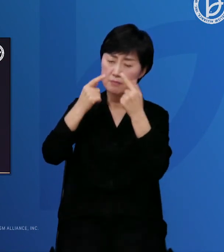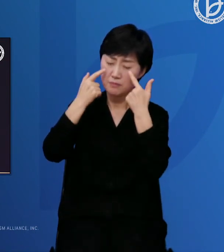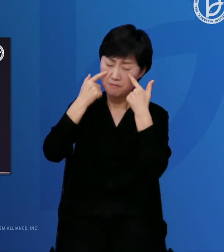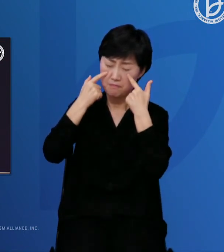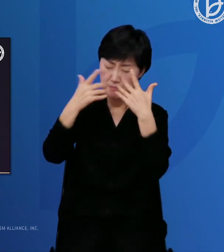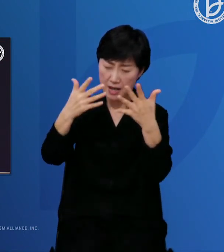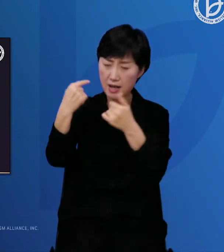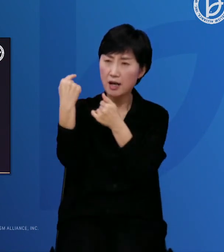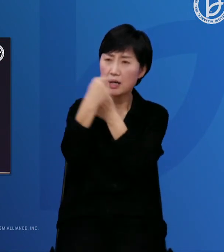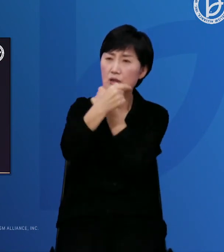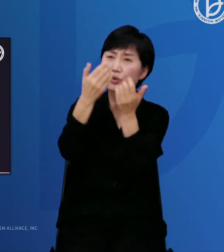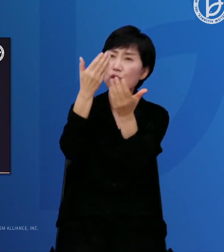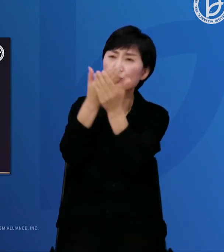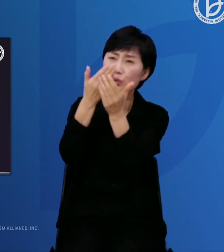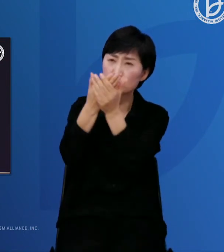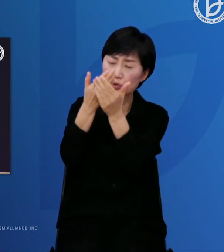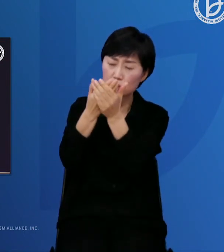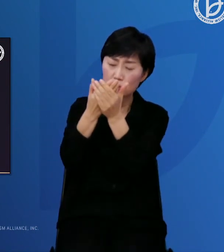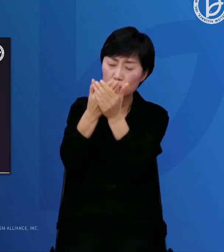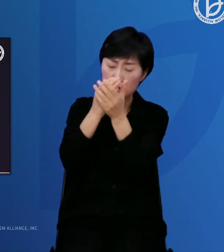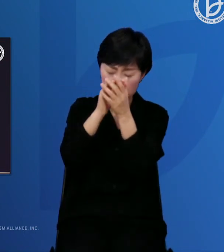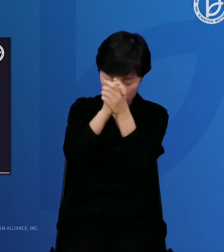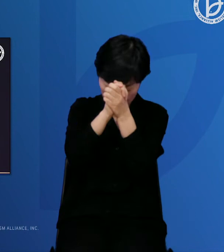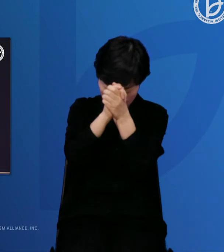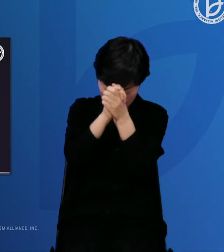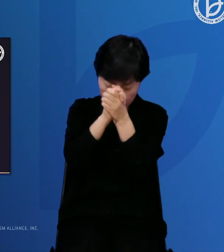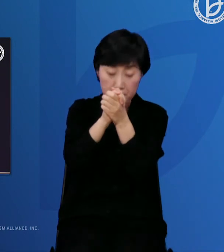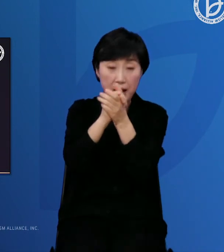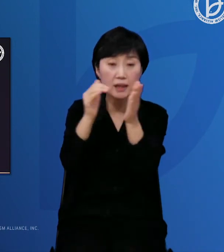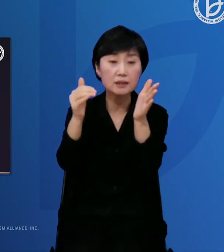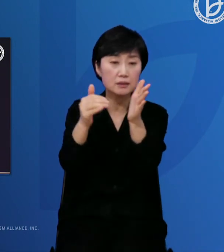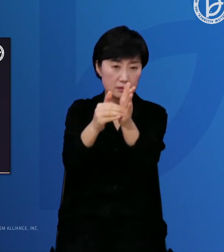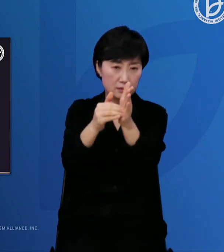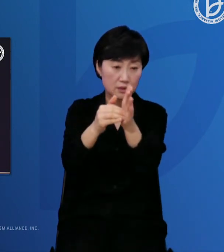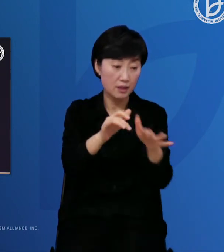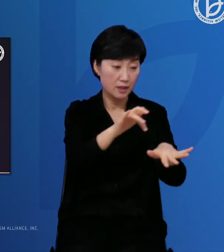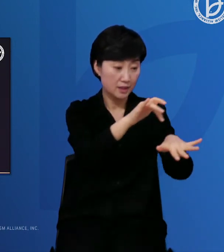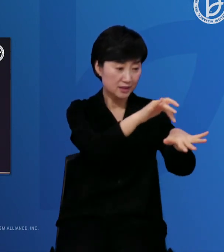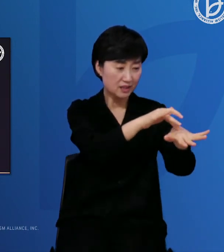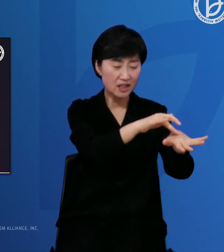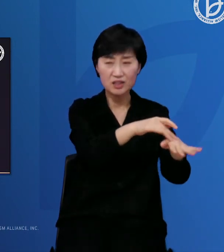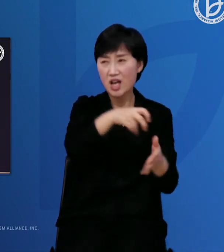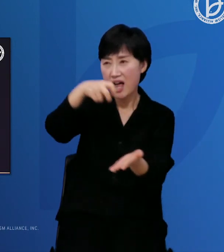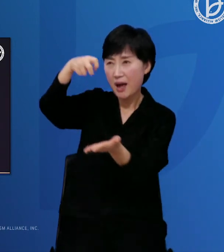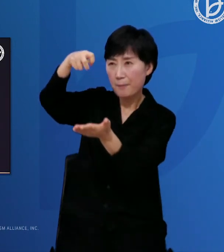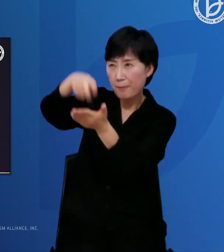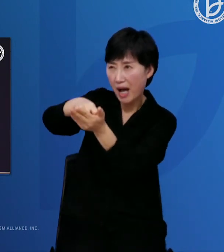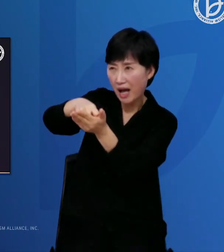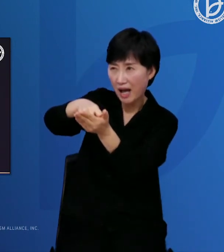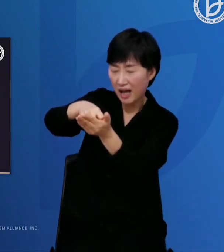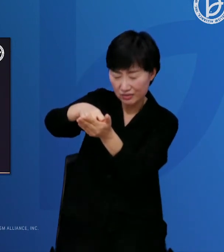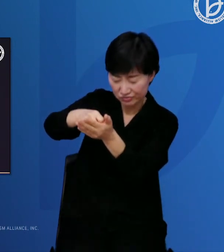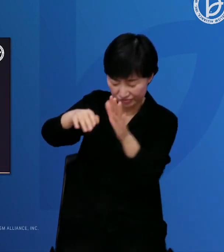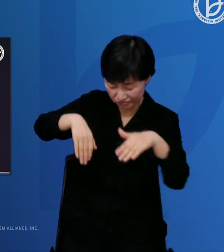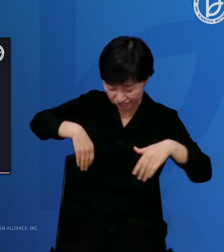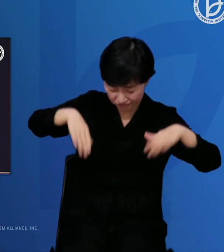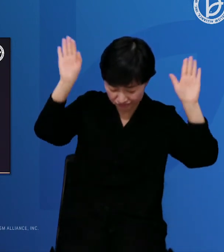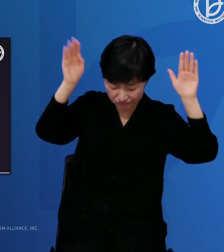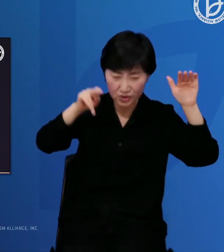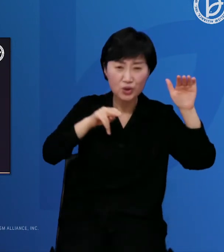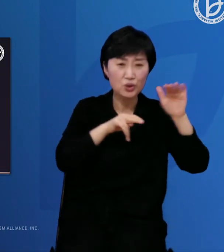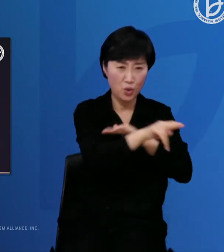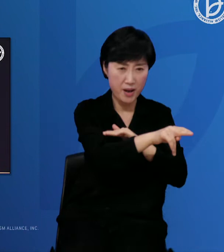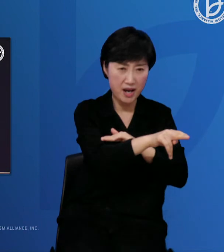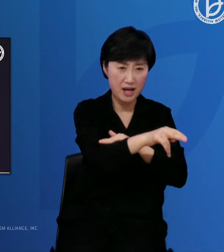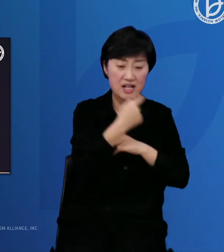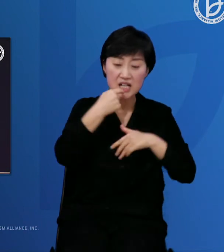me the accurate word. 그걸로 끝입니다. 사단은 무릎 꿇고 하나님 주의 천사를 보내서 심부름만 나오되 있어요. And with that, everything